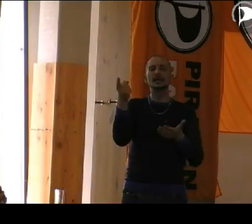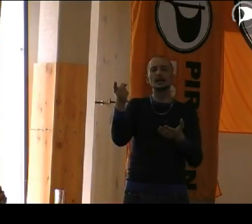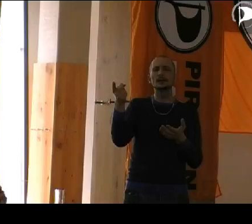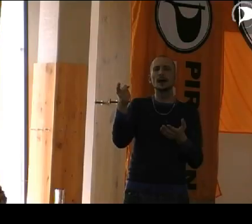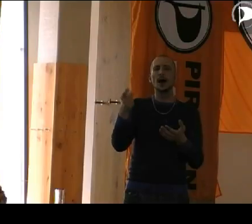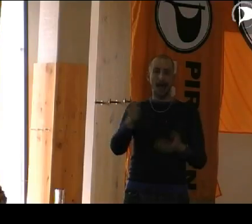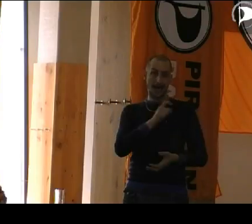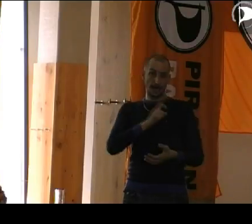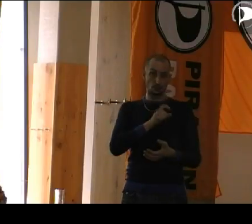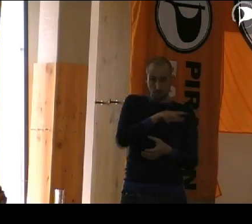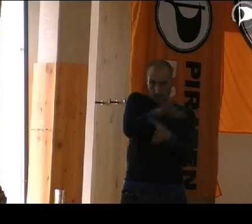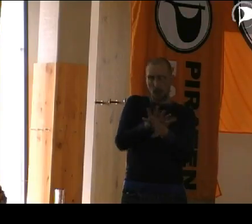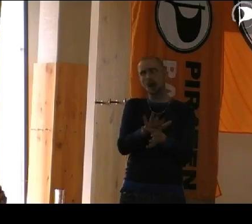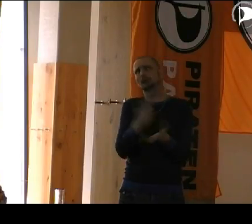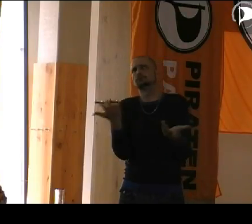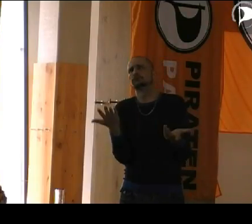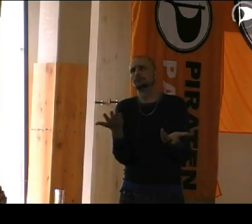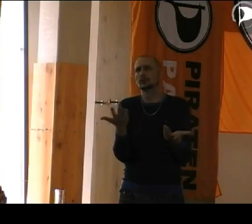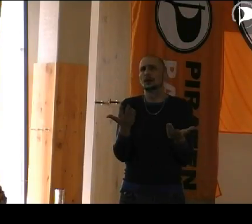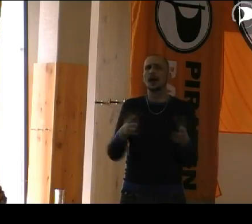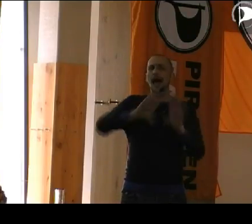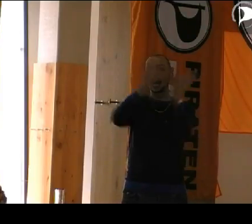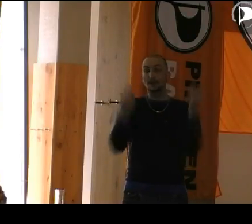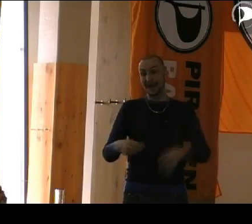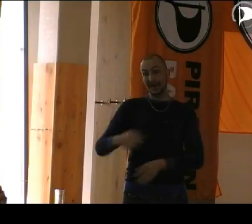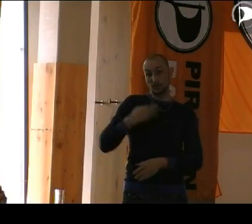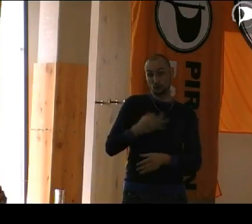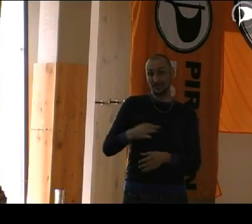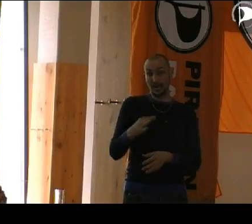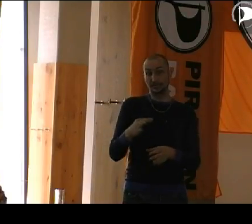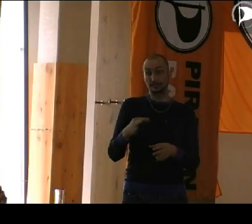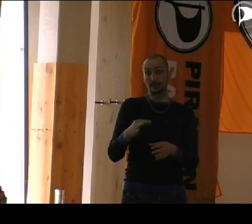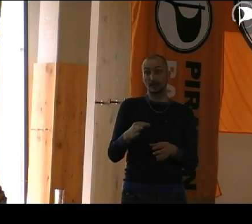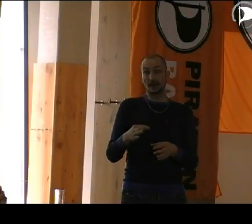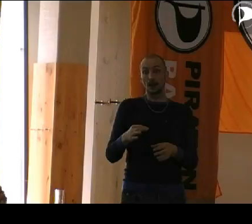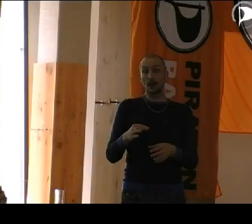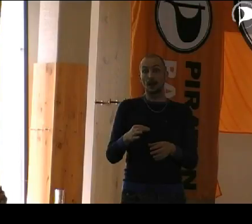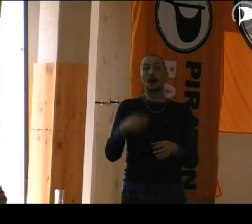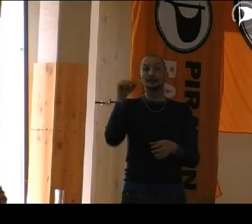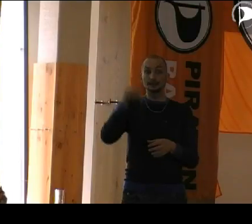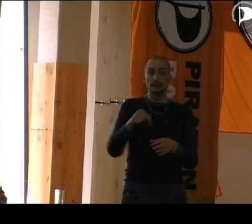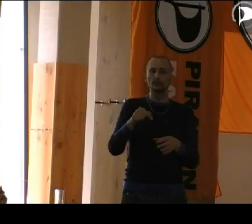da das interessanten gesundheitswesen medizin